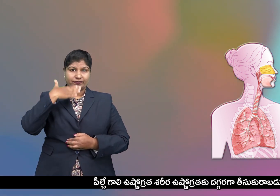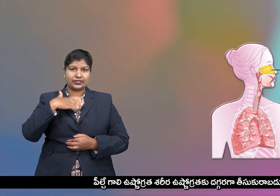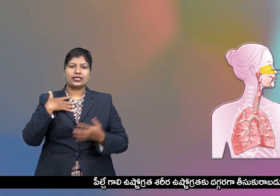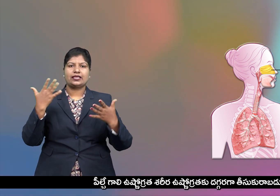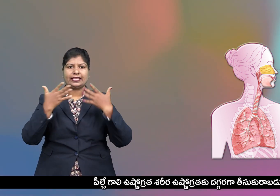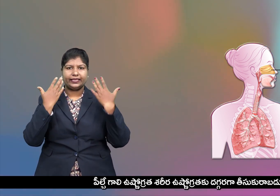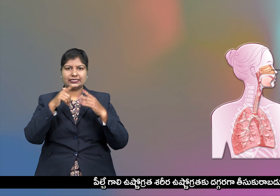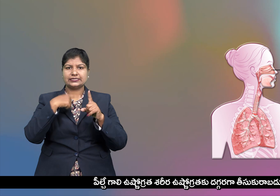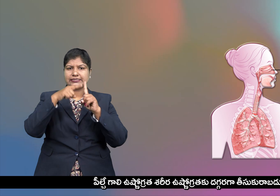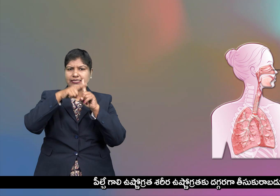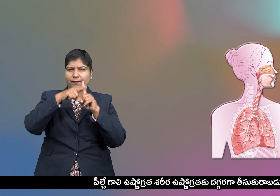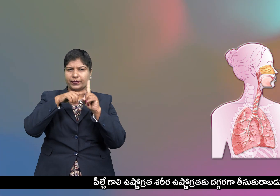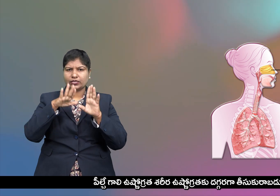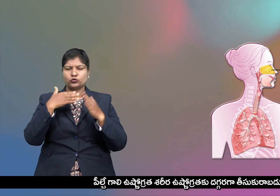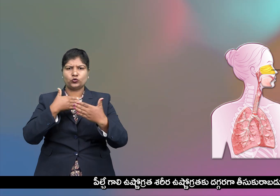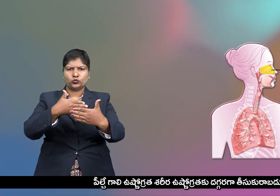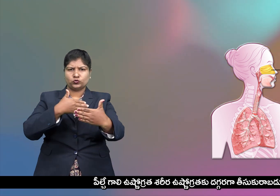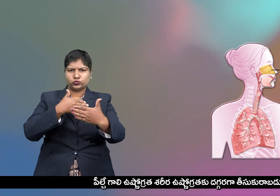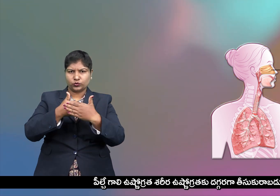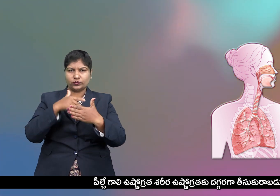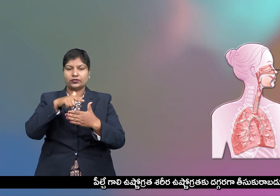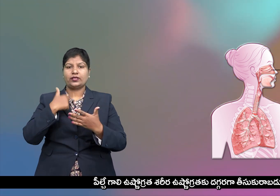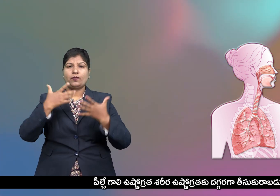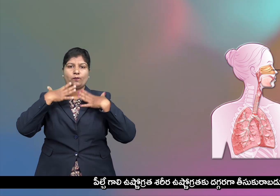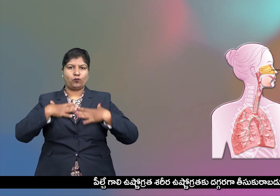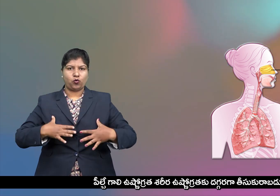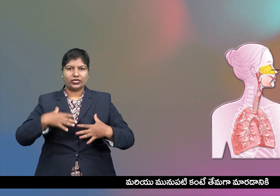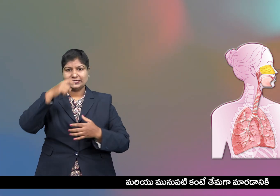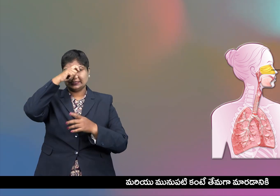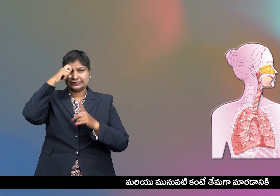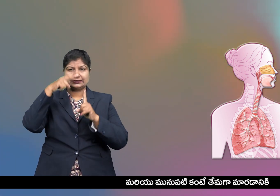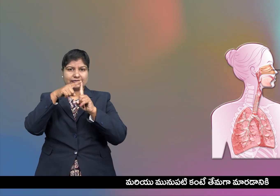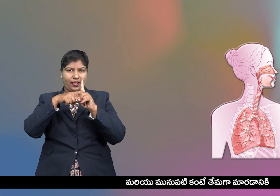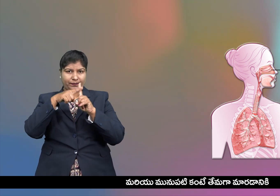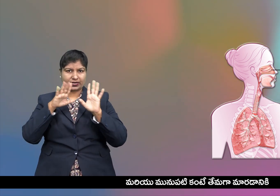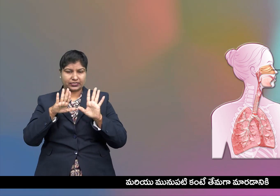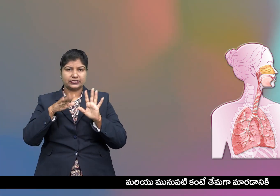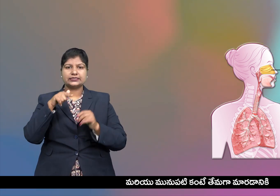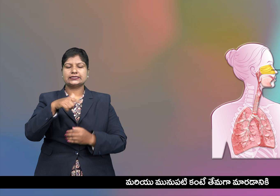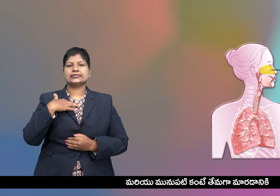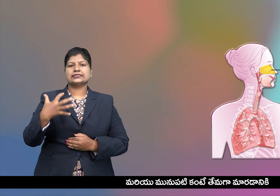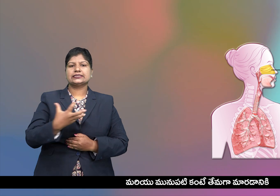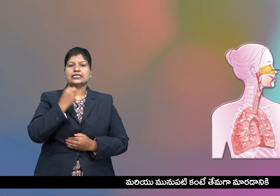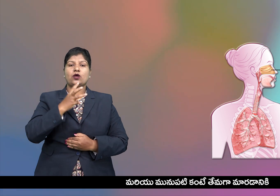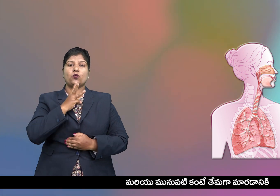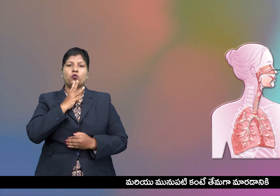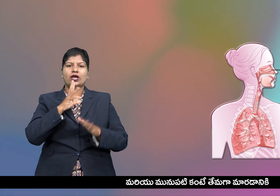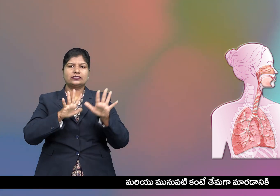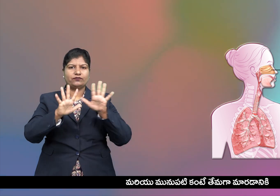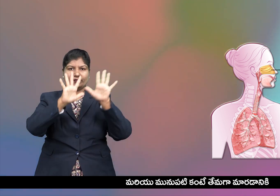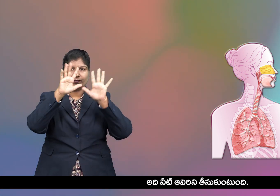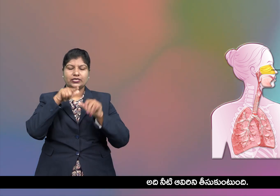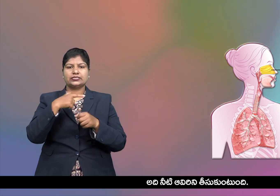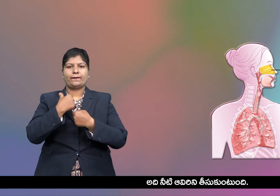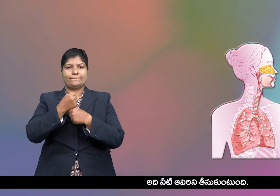ఉష్ణోగ్రత శరీర ఉష్ణోగ్రతకు దగ్గరగా తీసుకురాబడుతుంది మరియు మునుపటి కంటే తేమగా